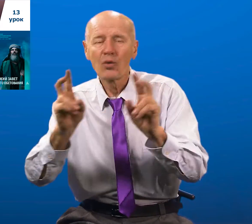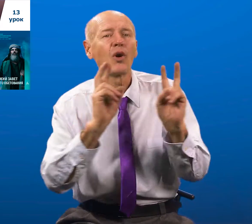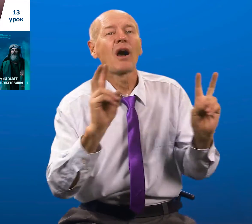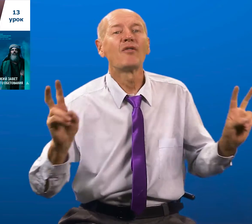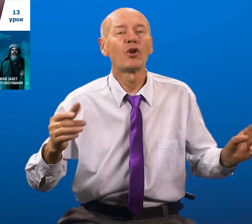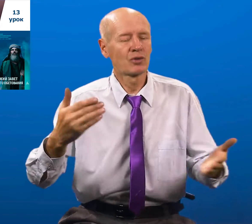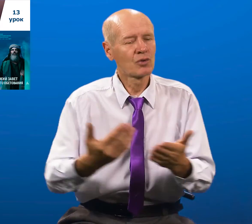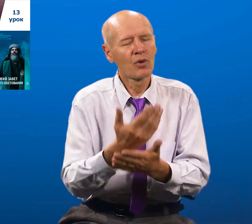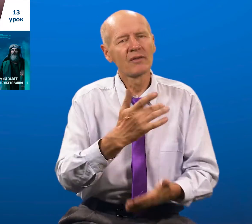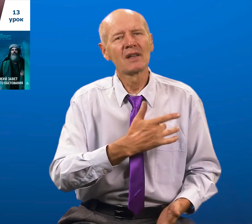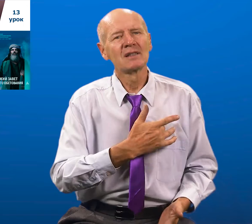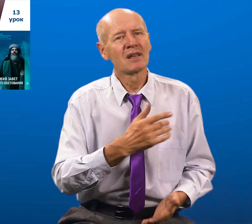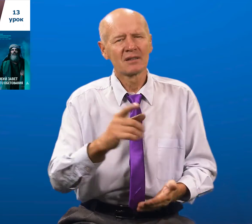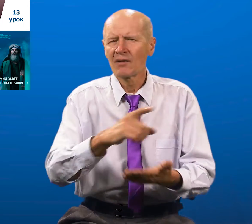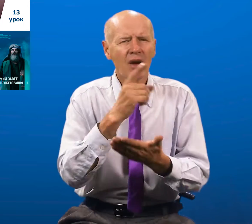новое сердце.